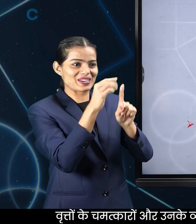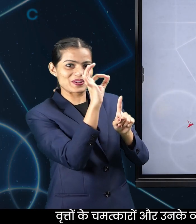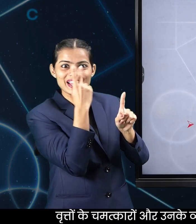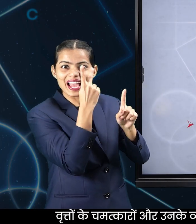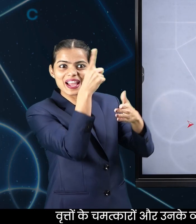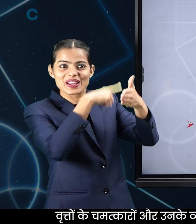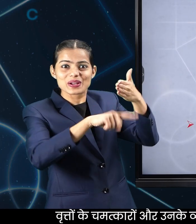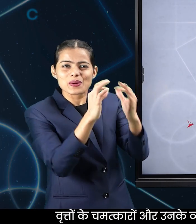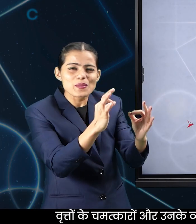जाए।